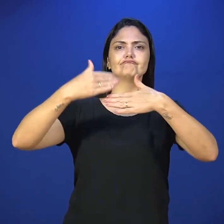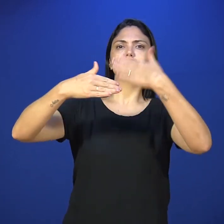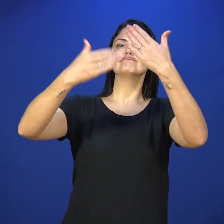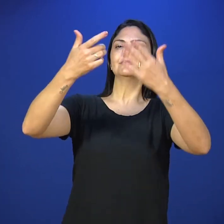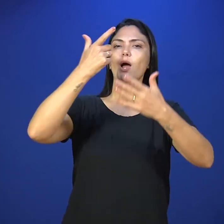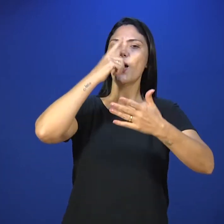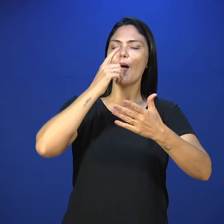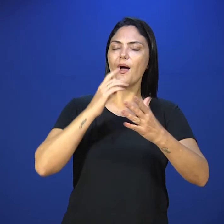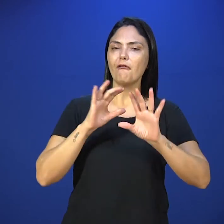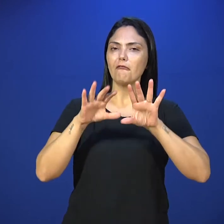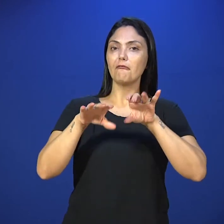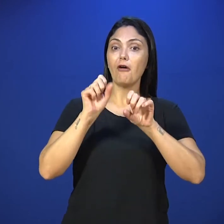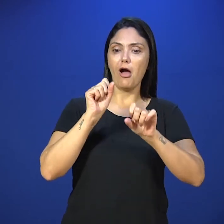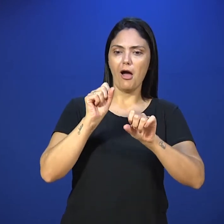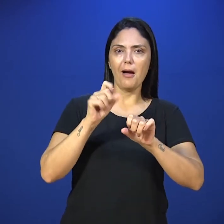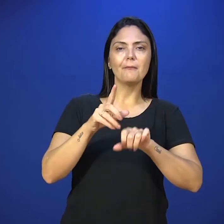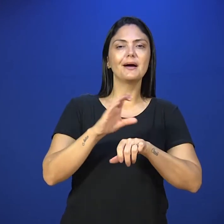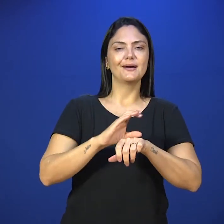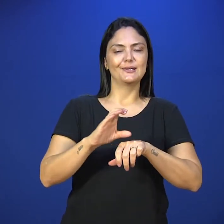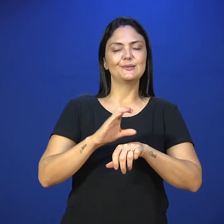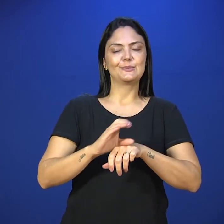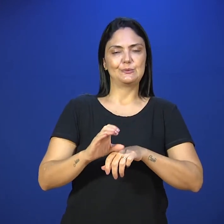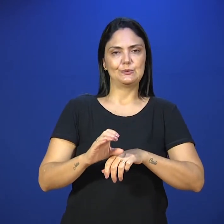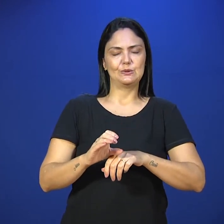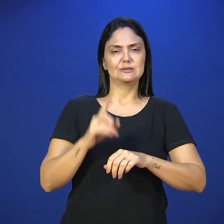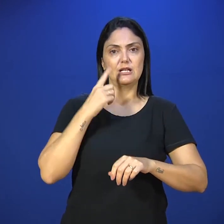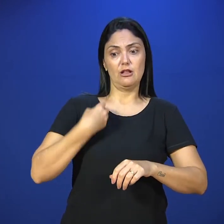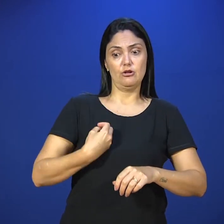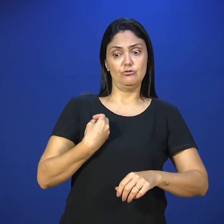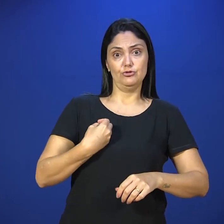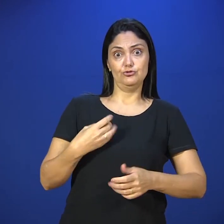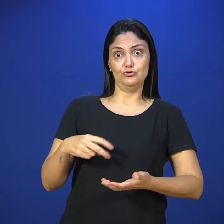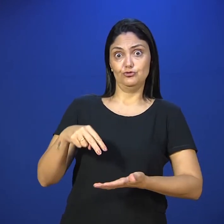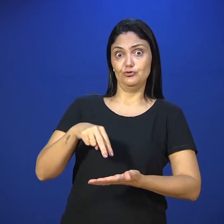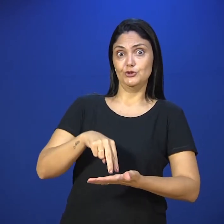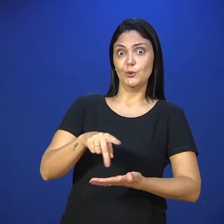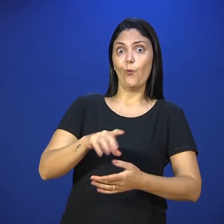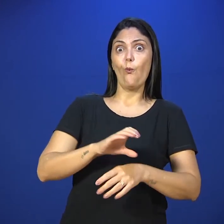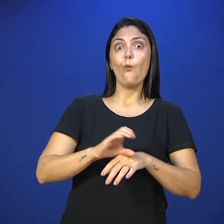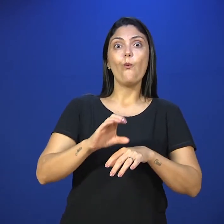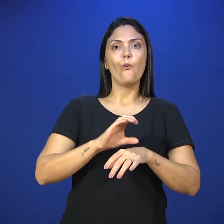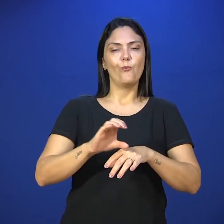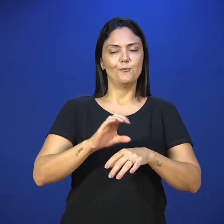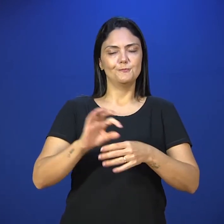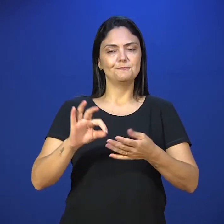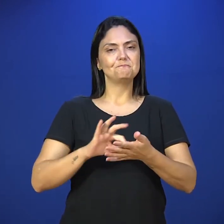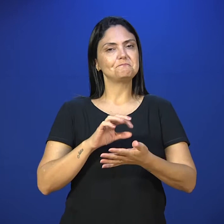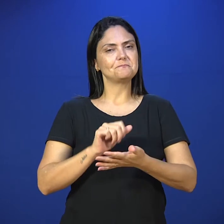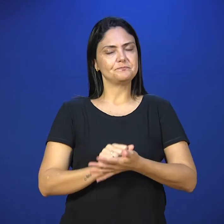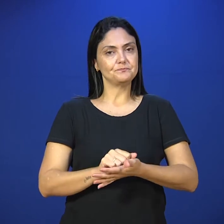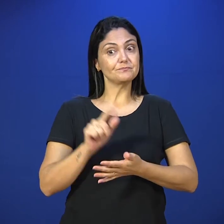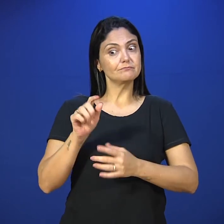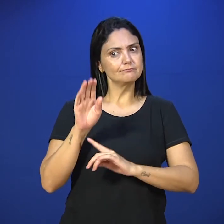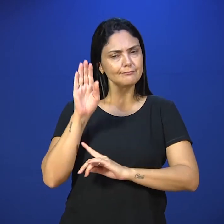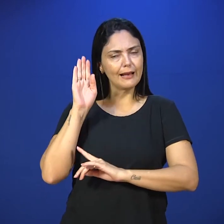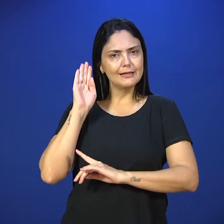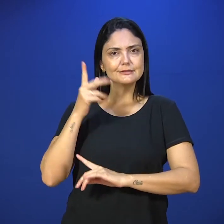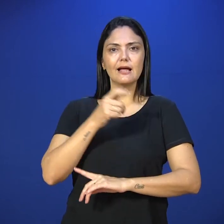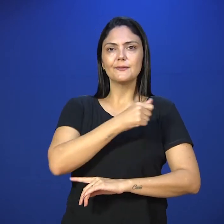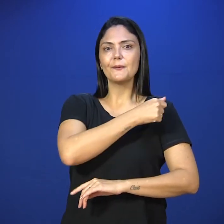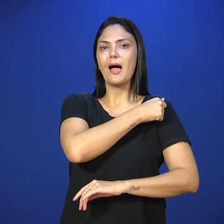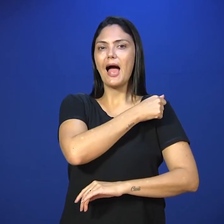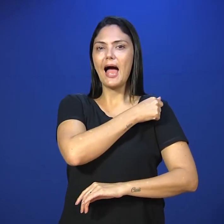curso. Enquanto durar o período acadêmico de vivência do aluno no curso matriculado, o candidato